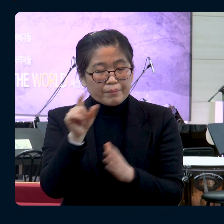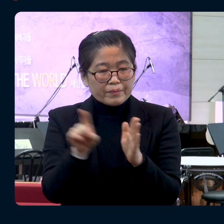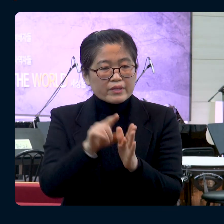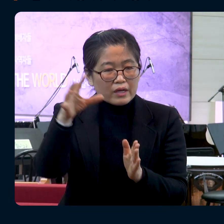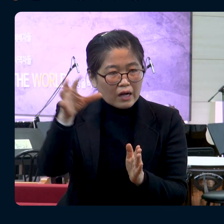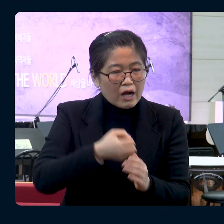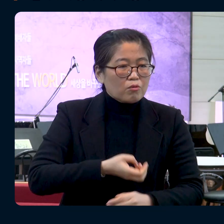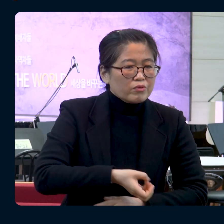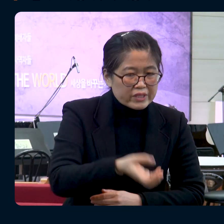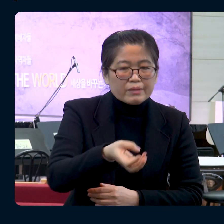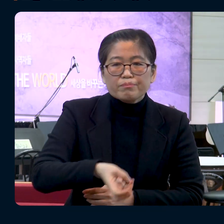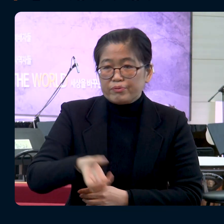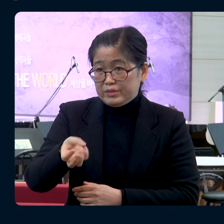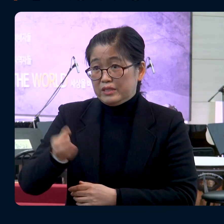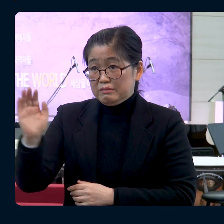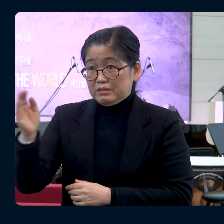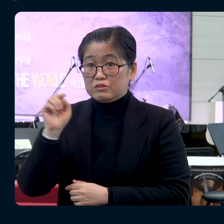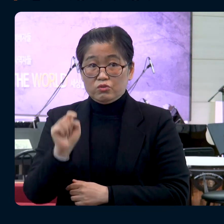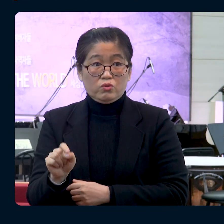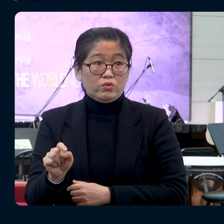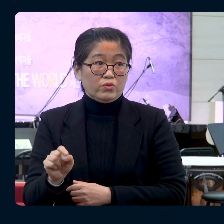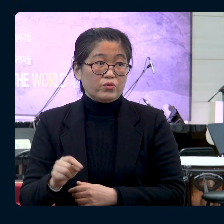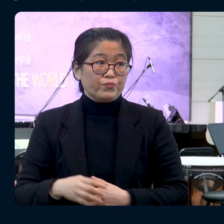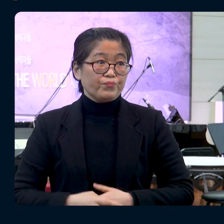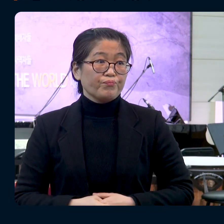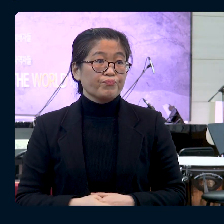그 씨를 뿌리는 거 아니냐, 그 말이죠.